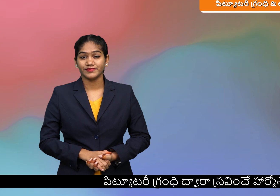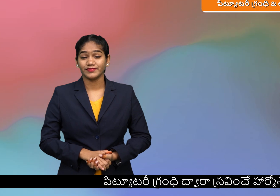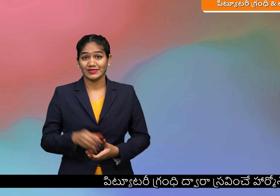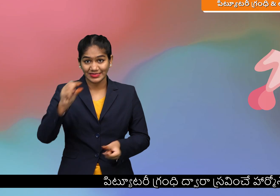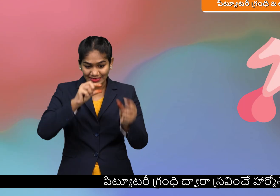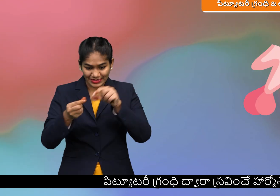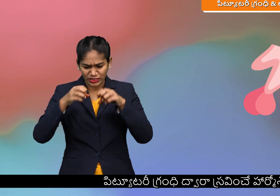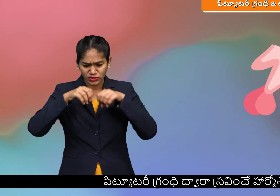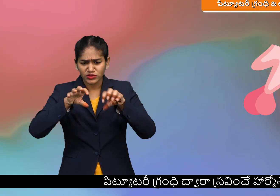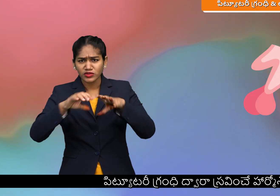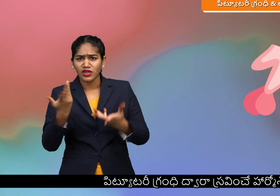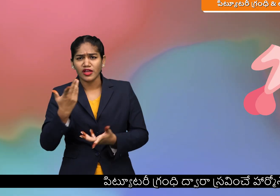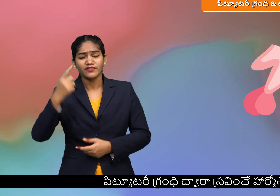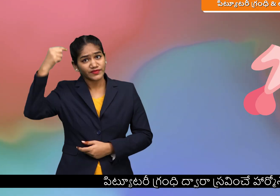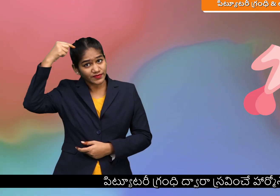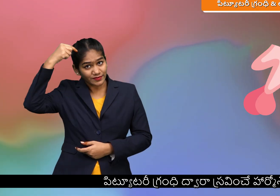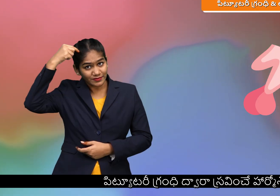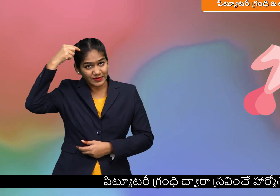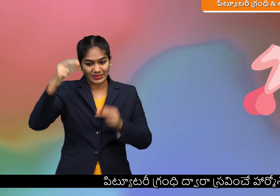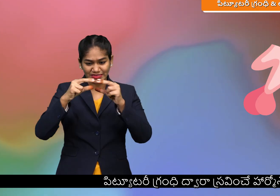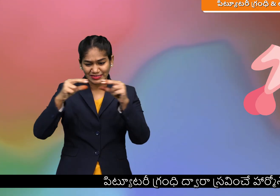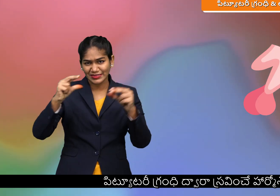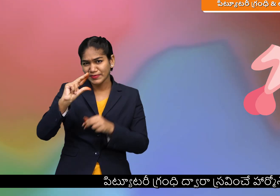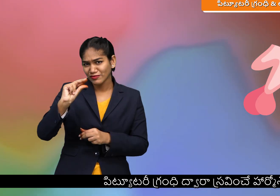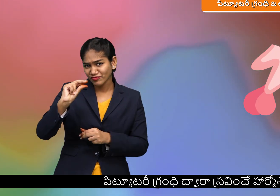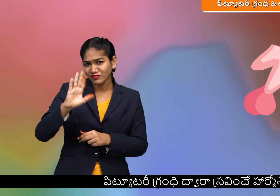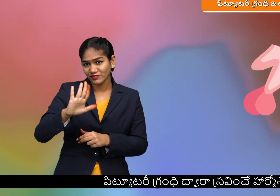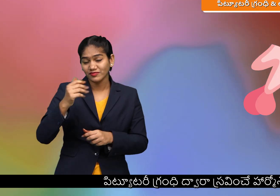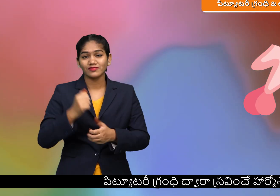పిట్యూటరీ గ్రంథి ద్వారా స్రవించే హార్మోన్లు